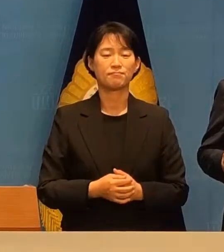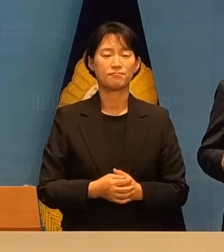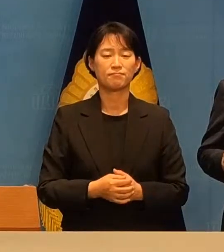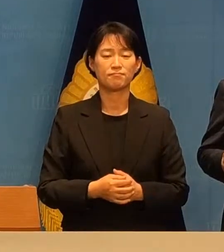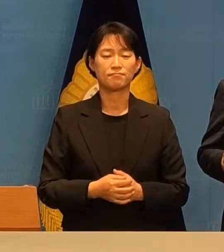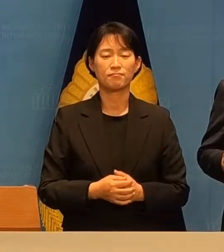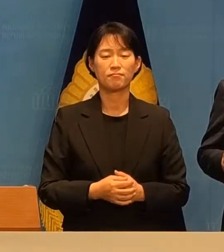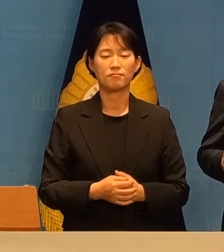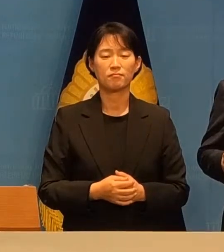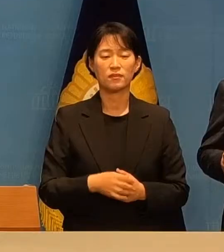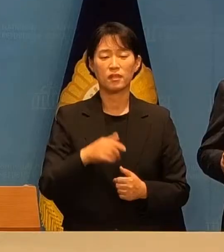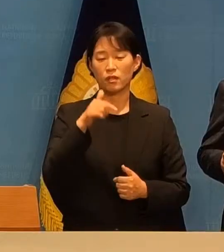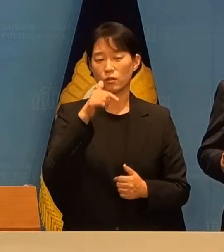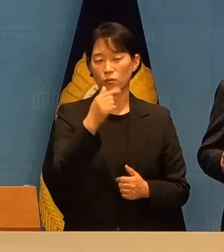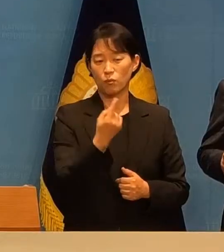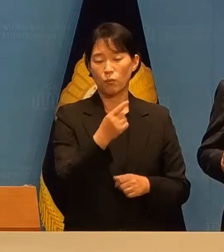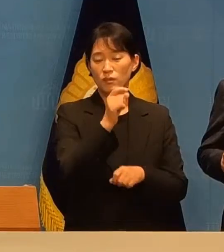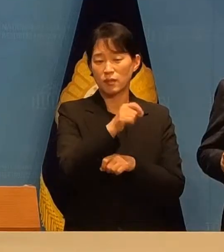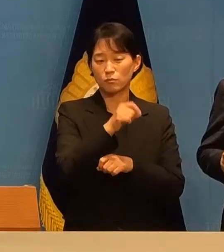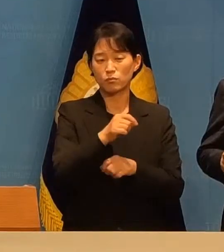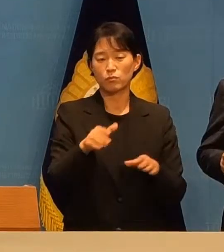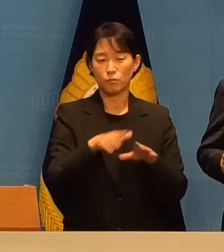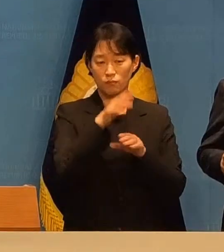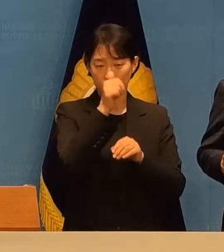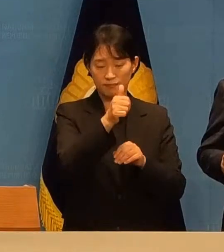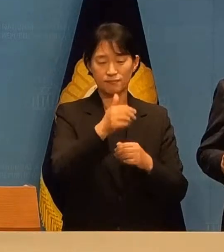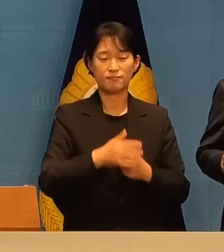그리고 노곤채 사무총장님,